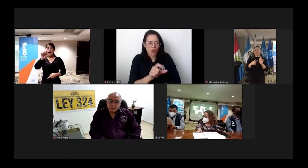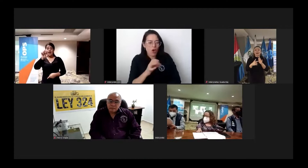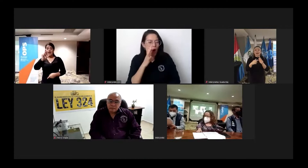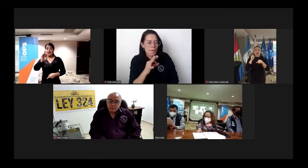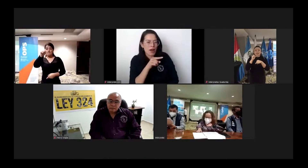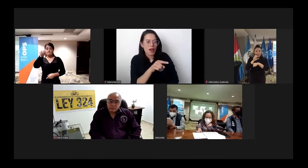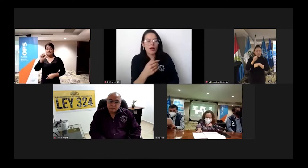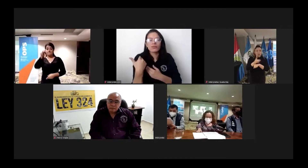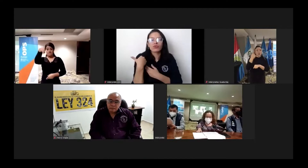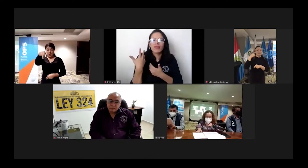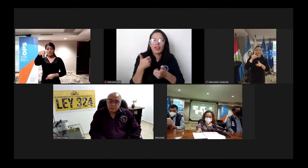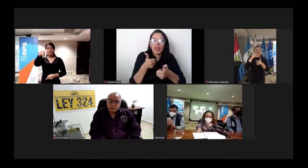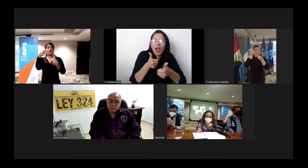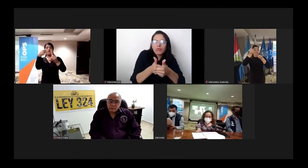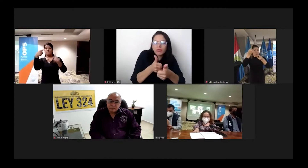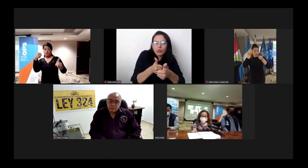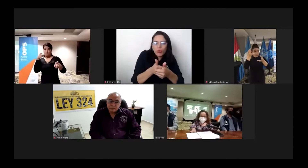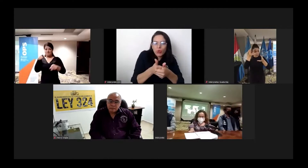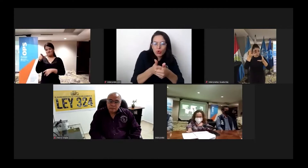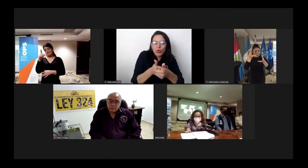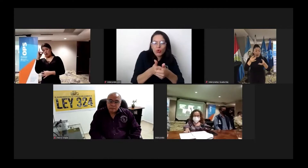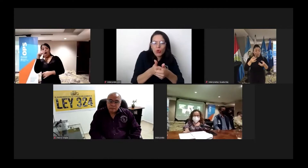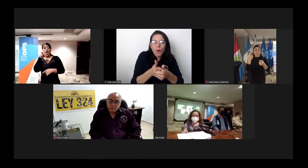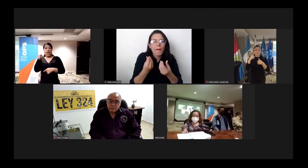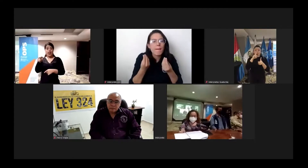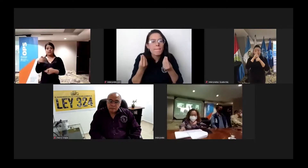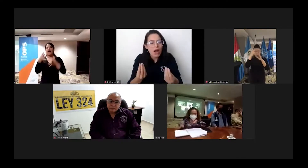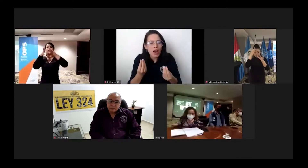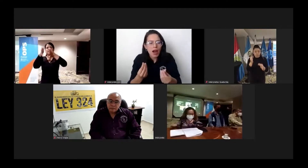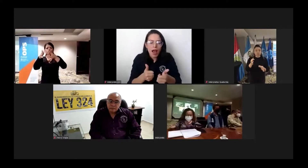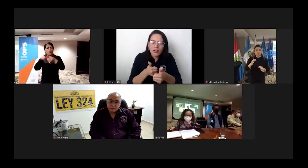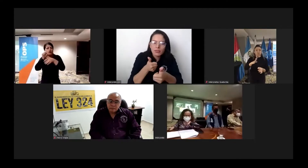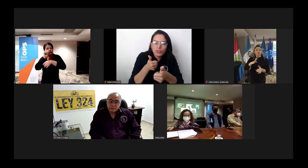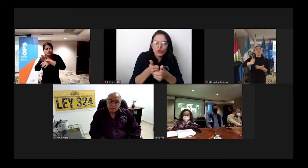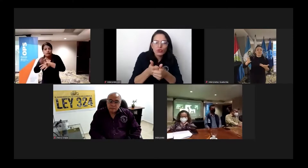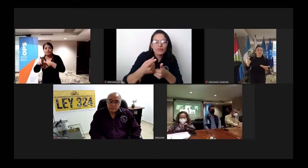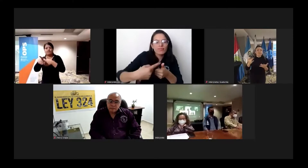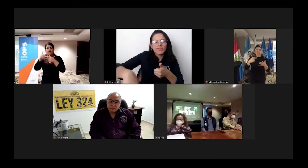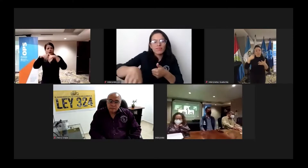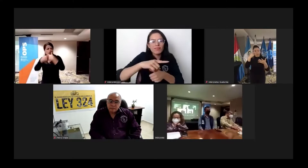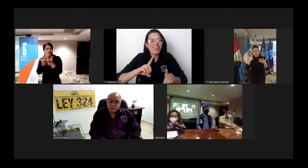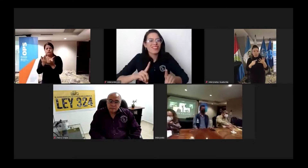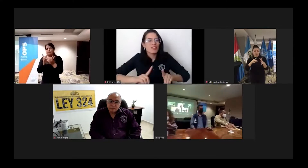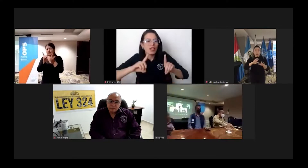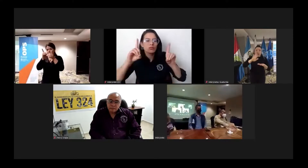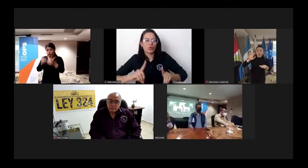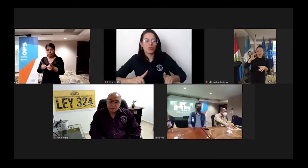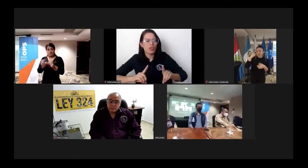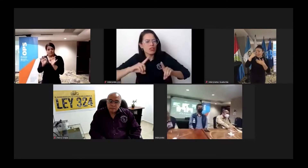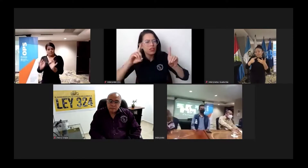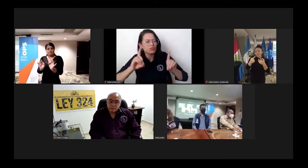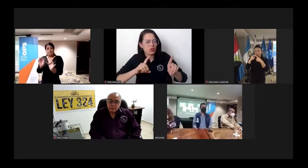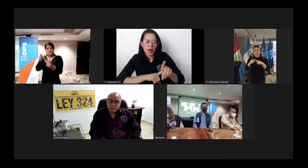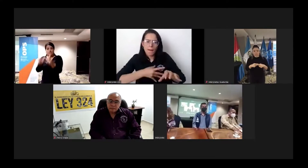asesor de la información para la toma de decisiones oportuna